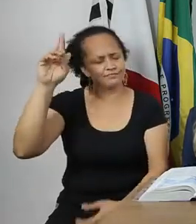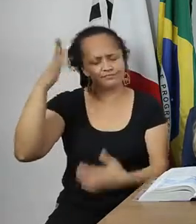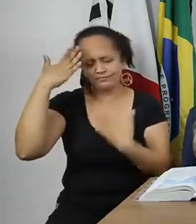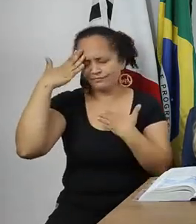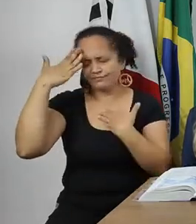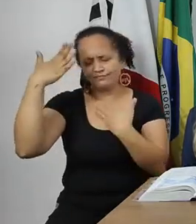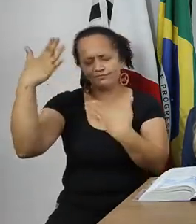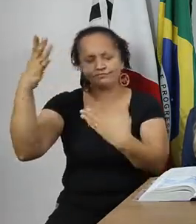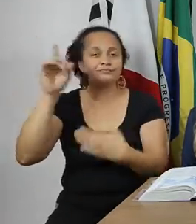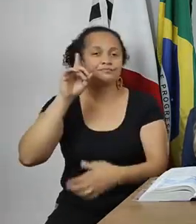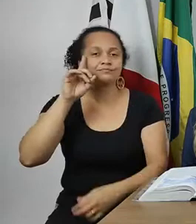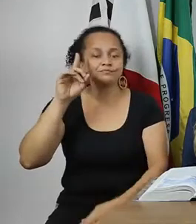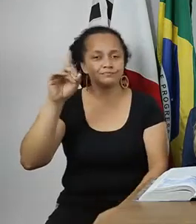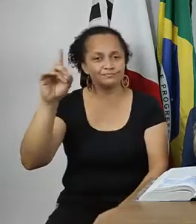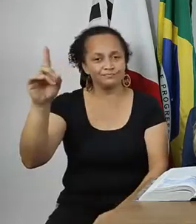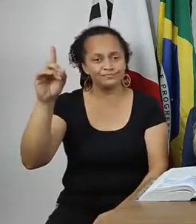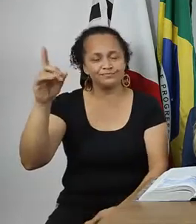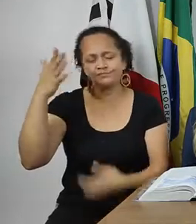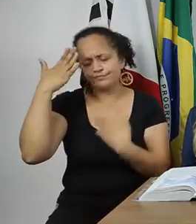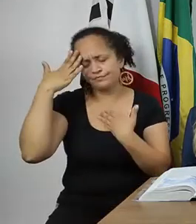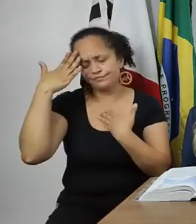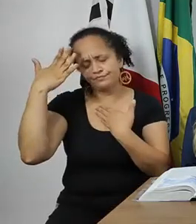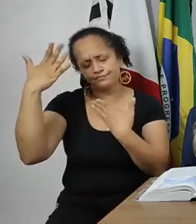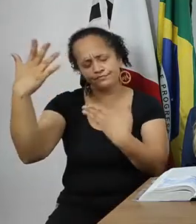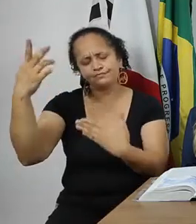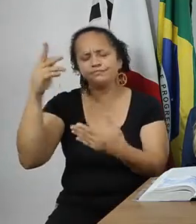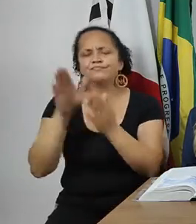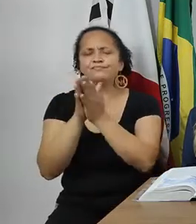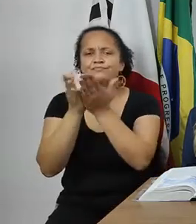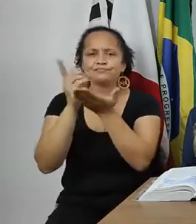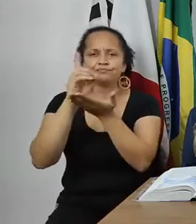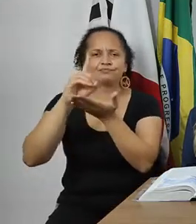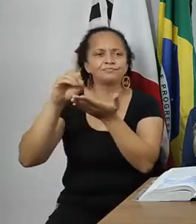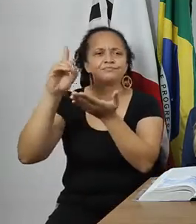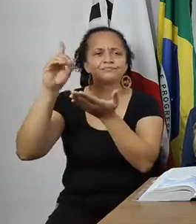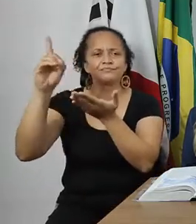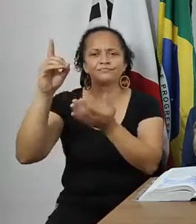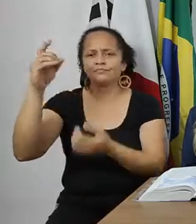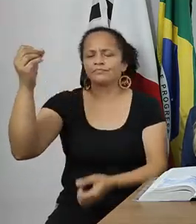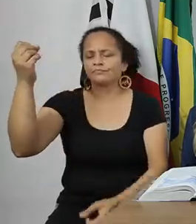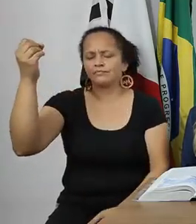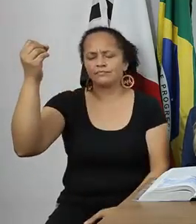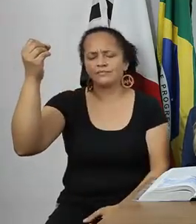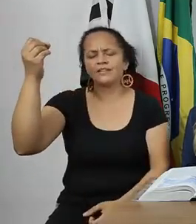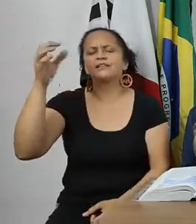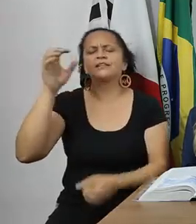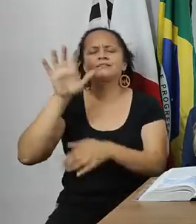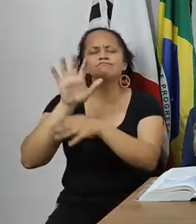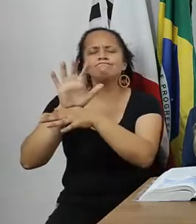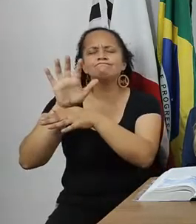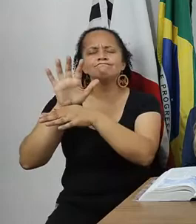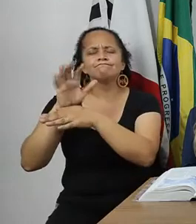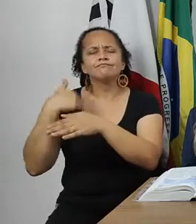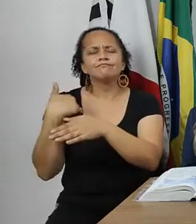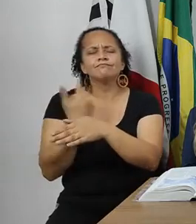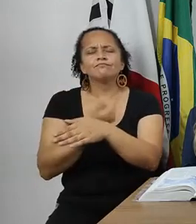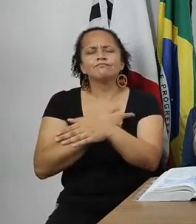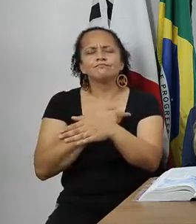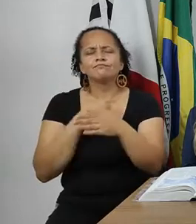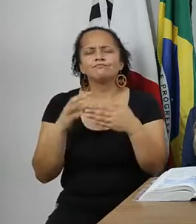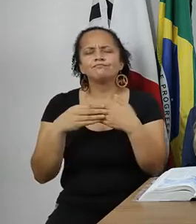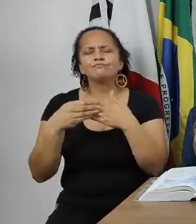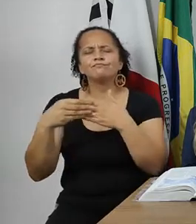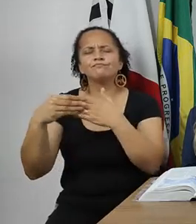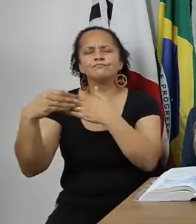por este dia. Nós te agradecemos pela Sua palavra, que é luz para o nosso caminho e lâmpada para os nossos